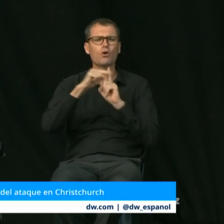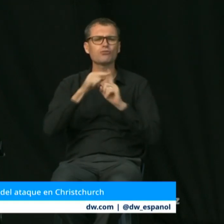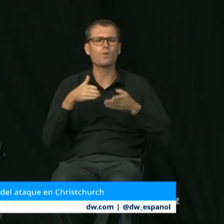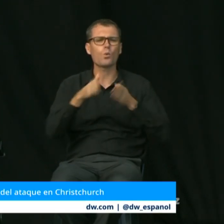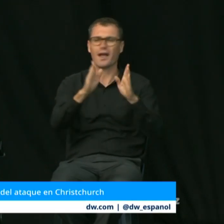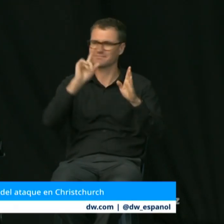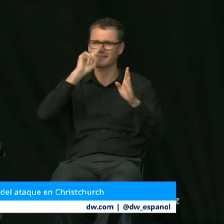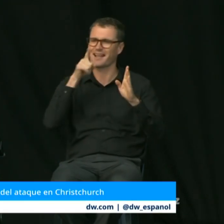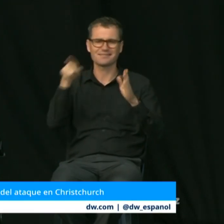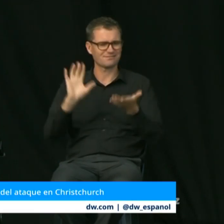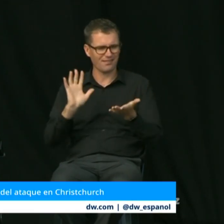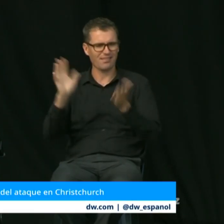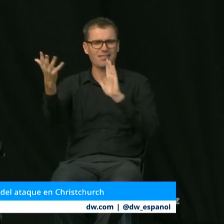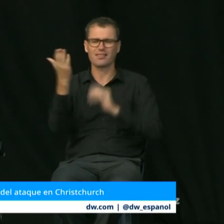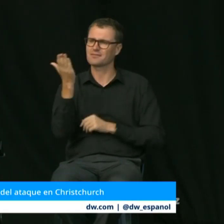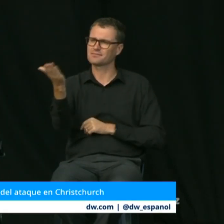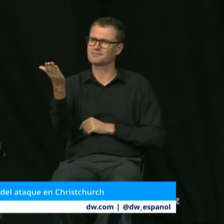amor.